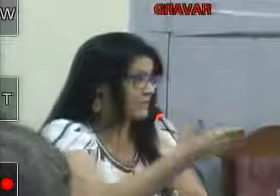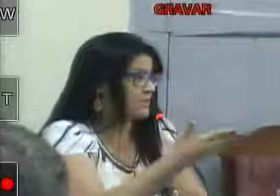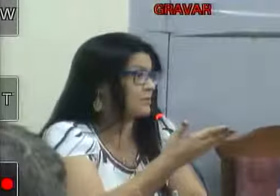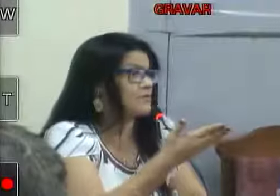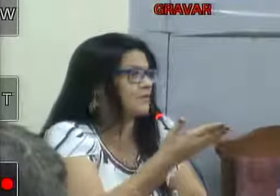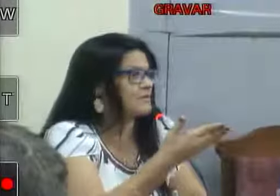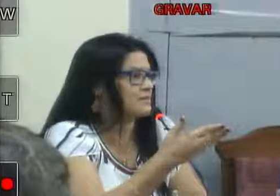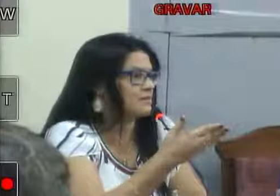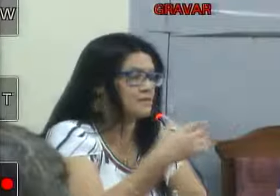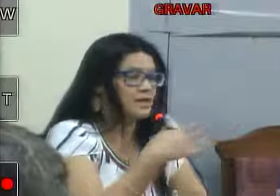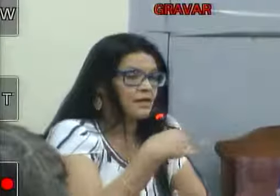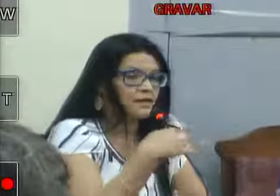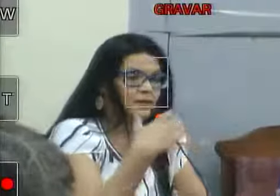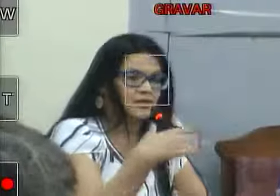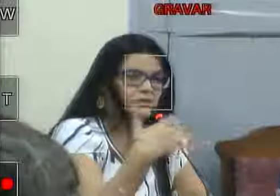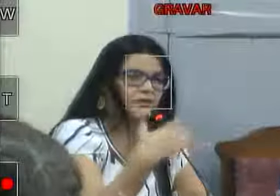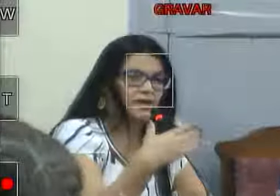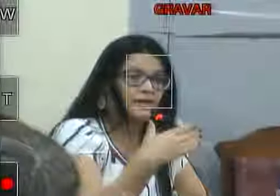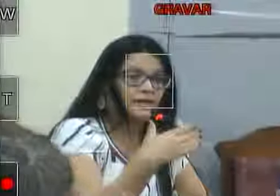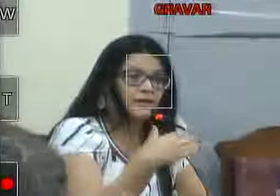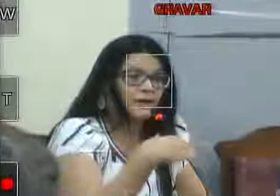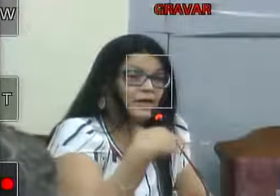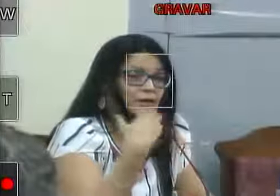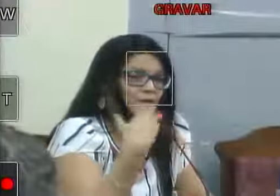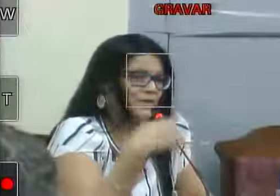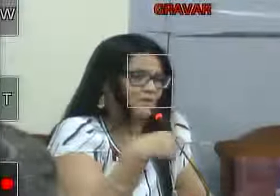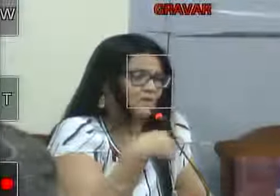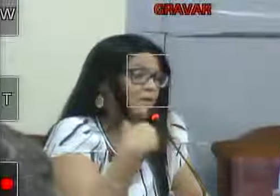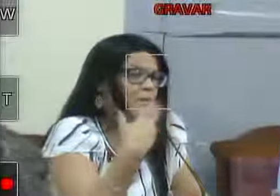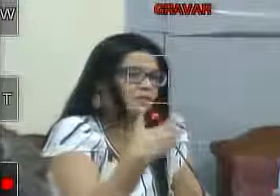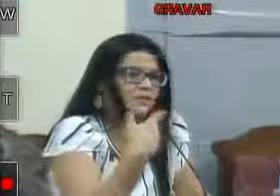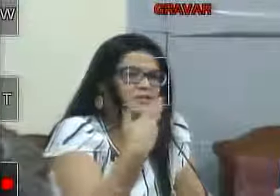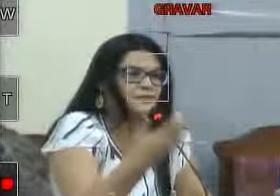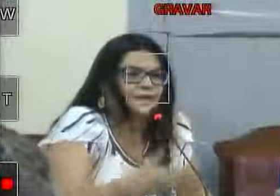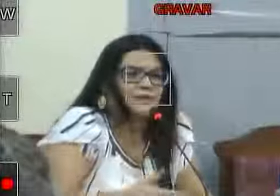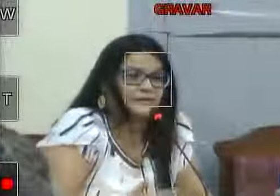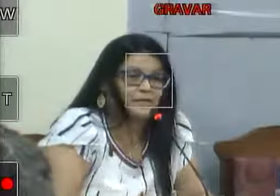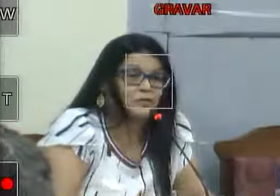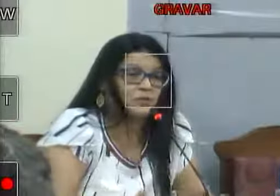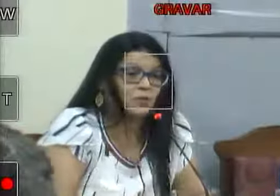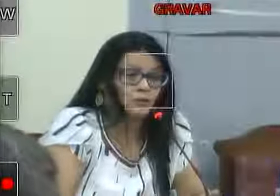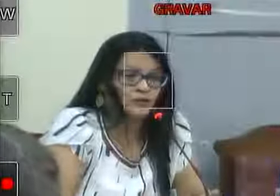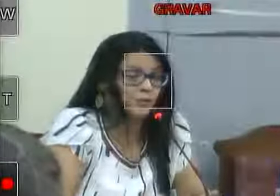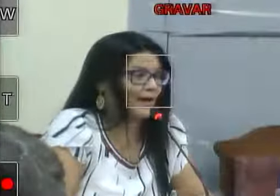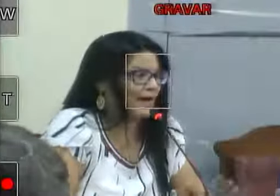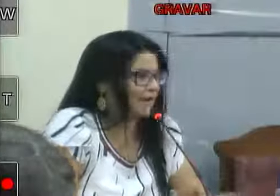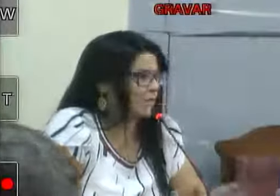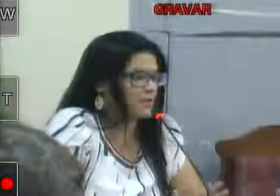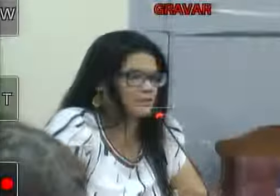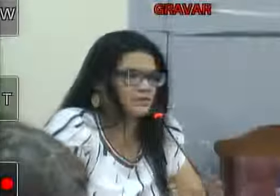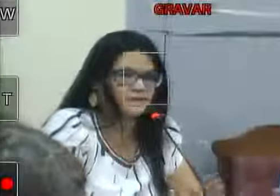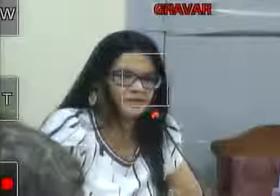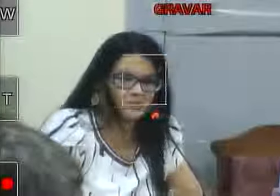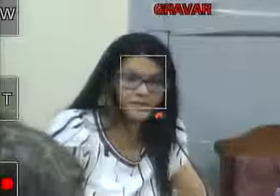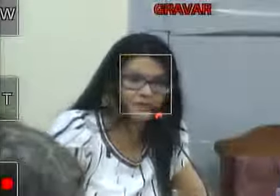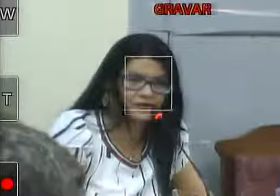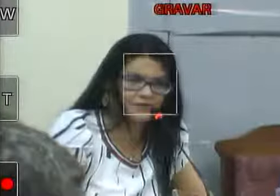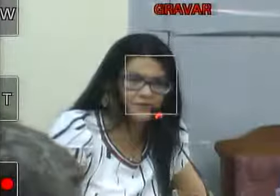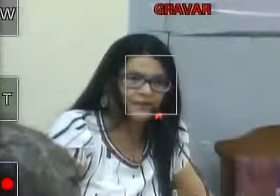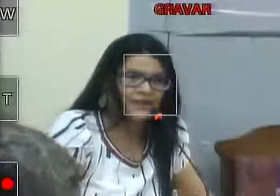as coisas já estão esclarecidas, e eu acho que não importa a gente ficar debatendo o que ocorreu. Cada comerciante vai